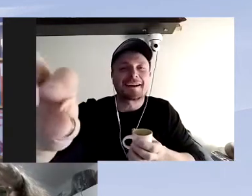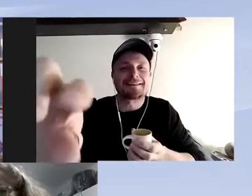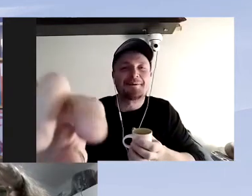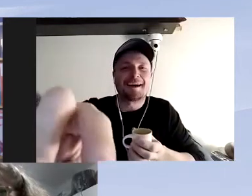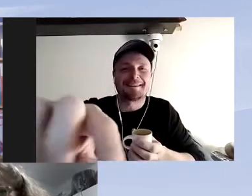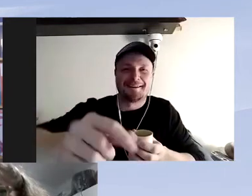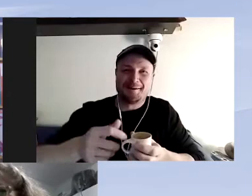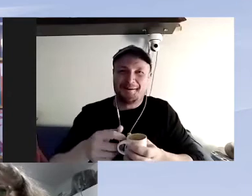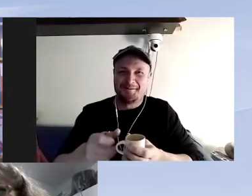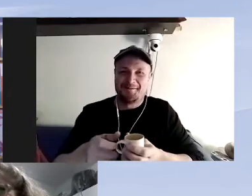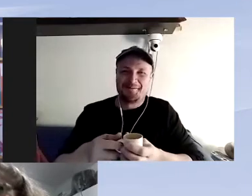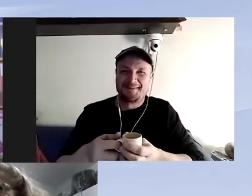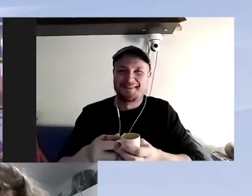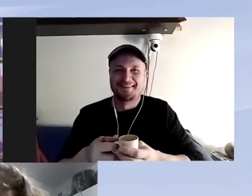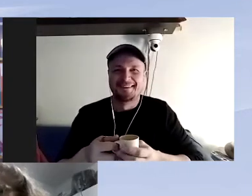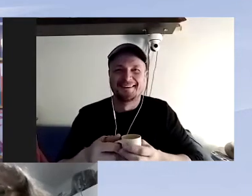Anche, grazie Matte.